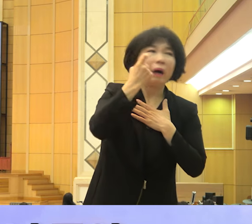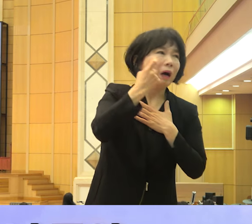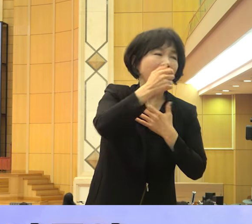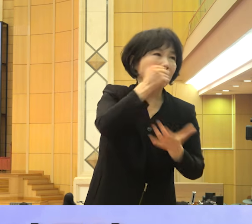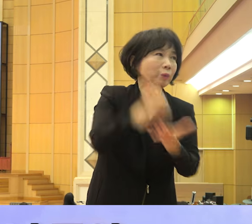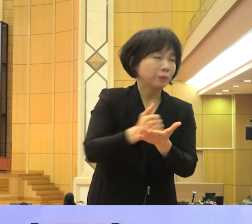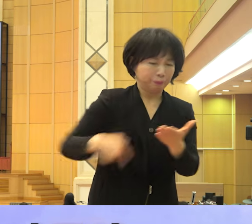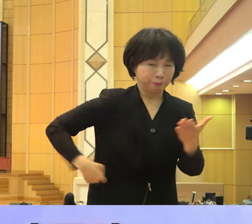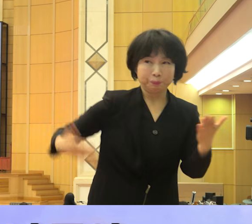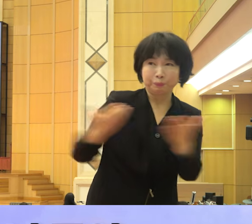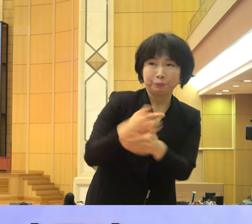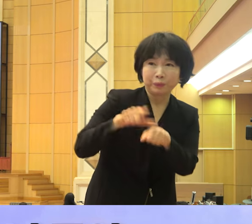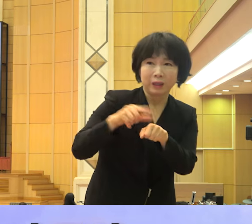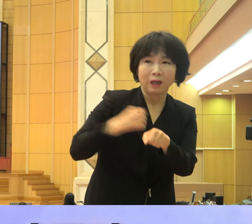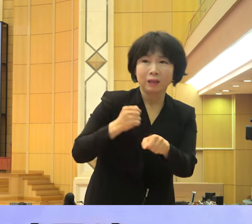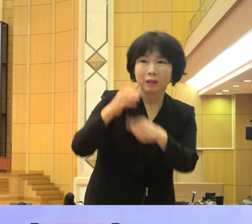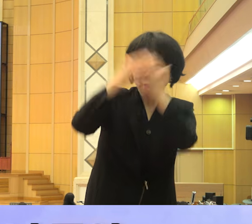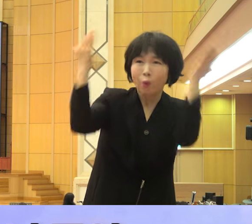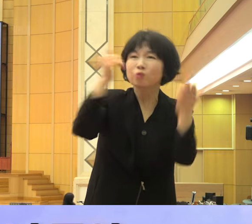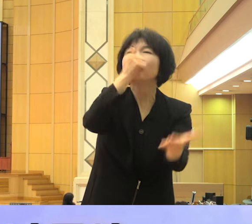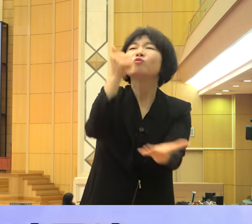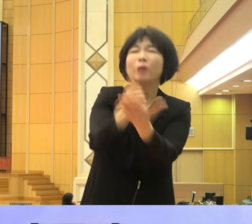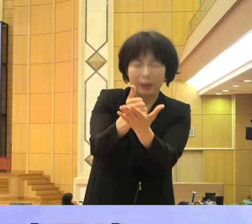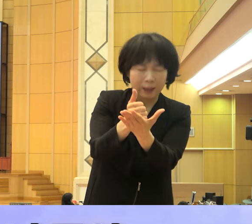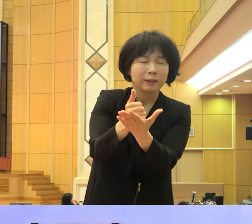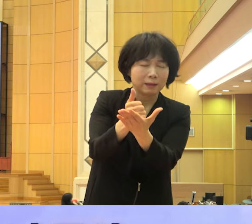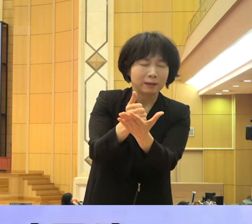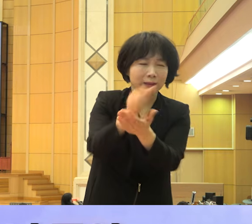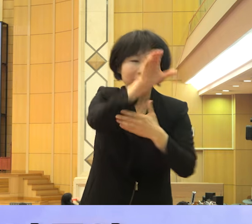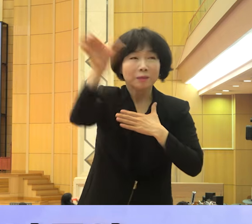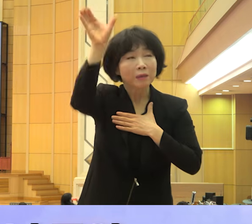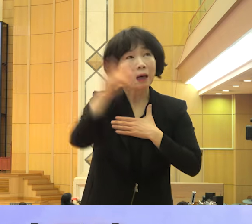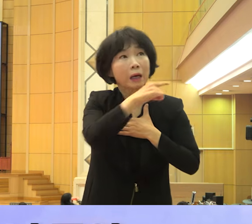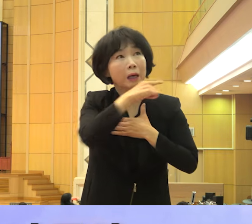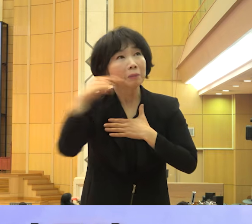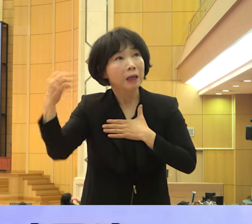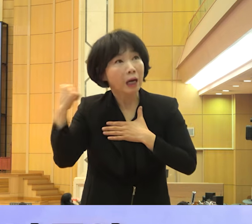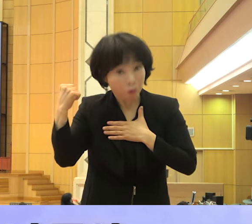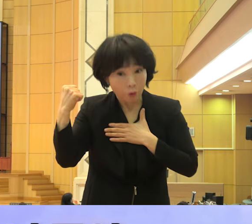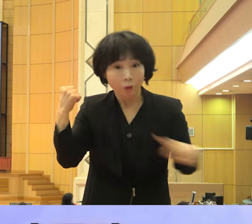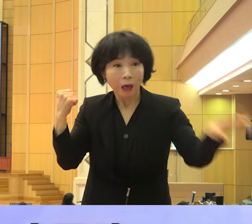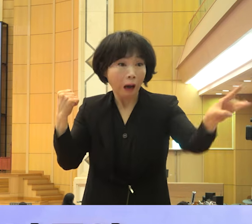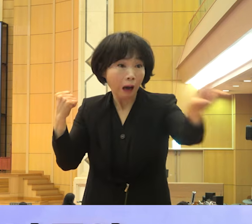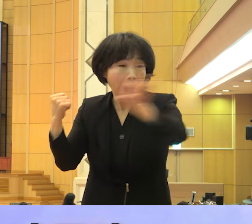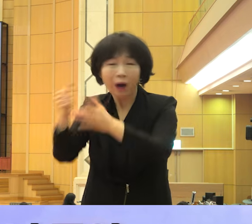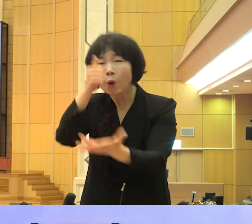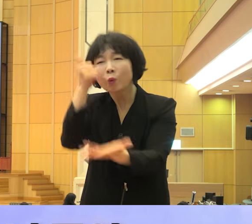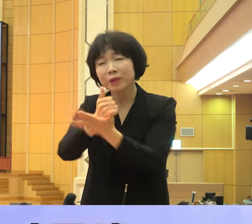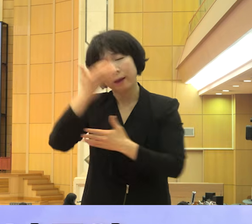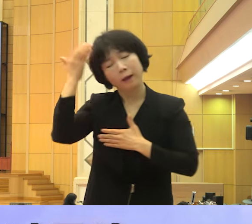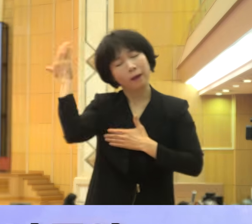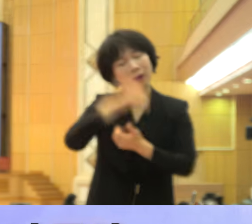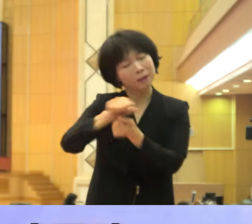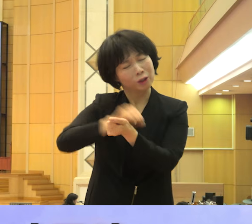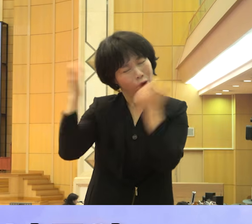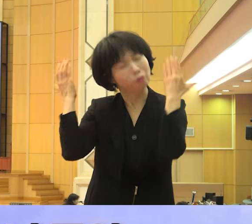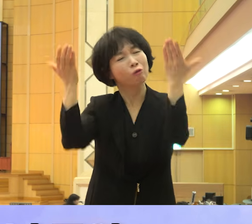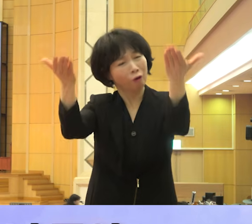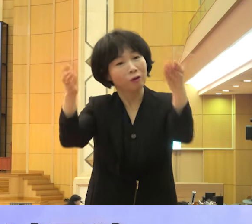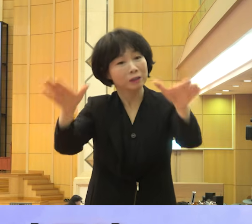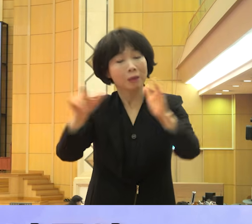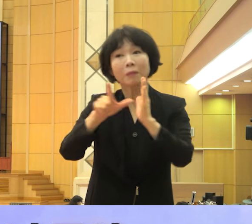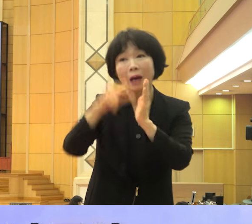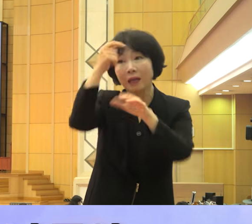하여 주옵시고 모든 죄를 예수님께서 십자가에서 흘리신 그 거룩하신 보혈로 깨끗하게 씻어주셔서